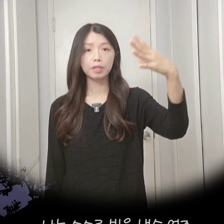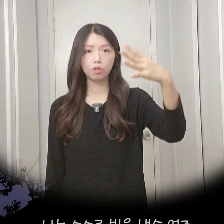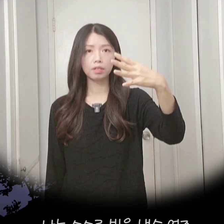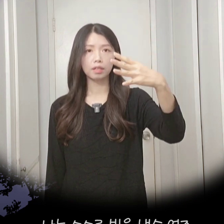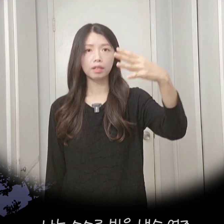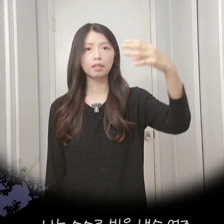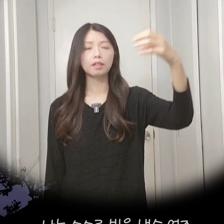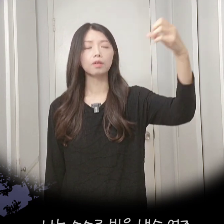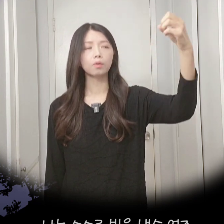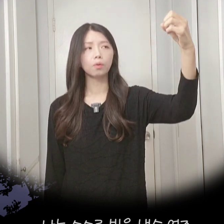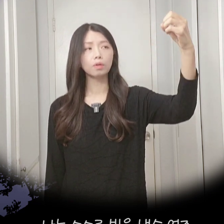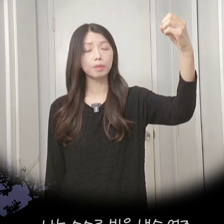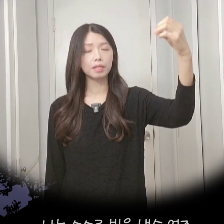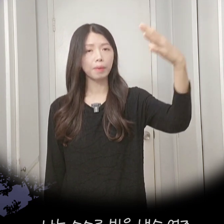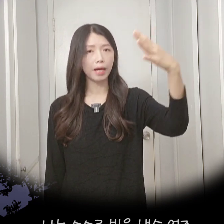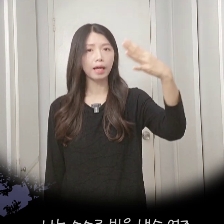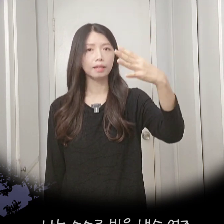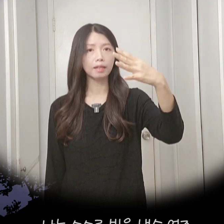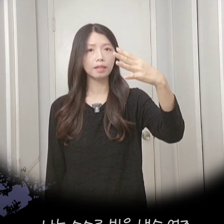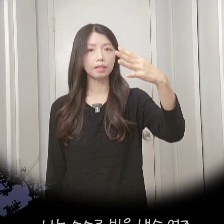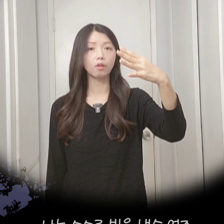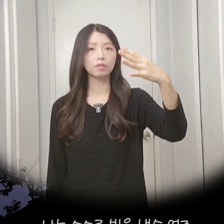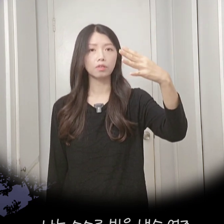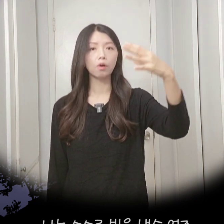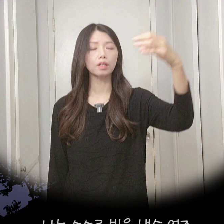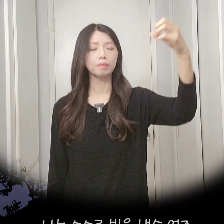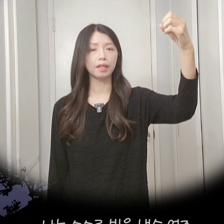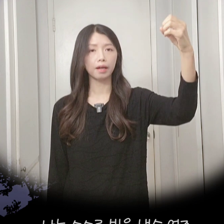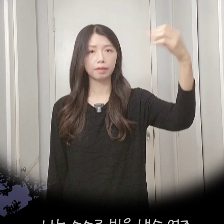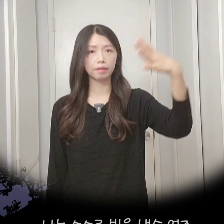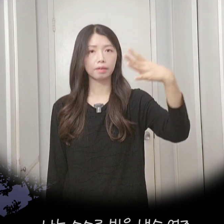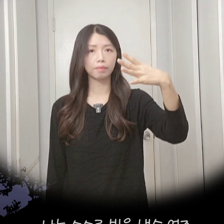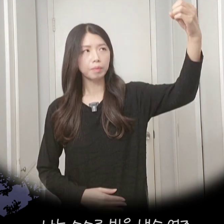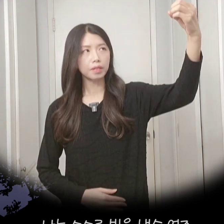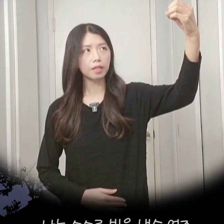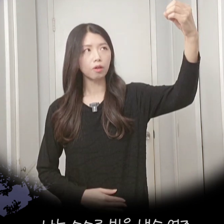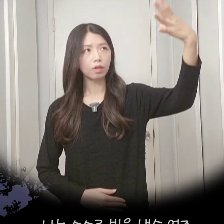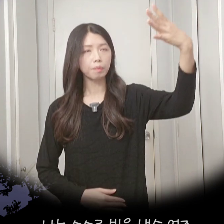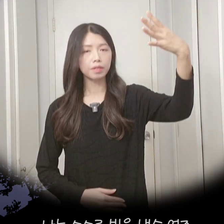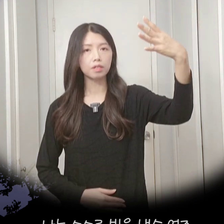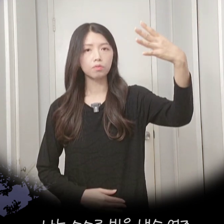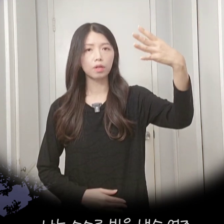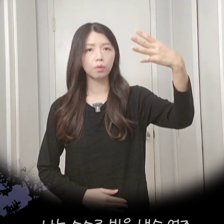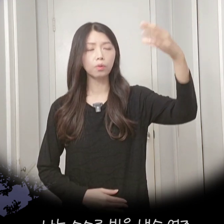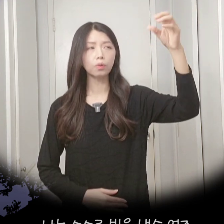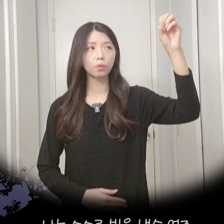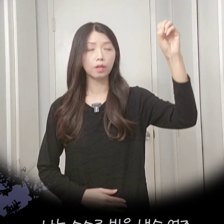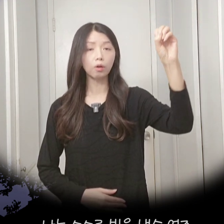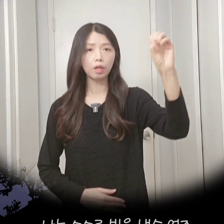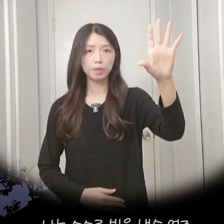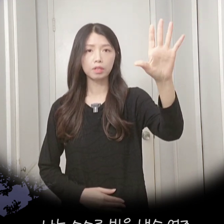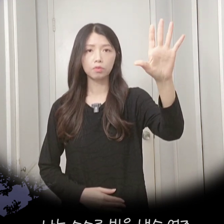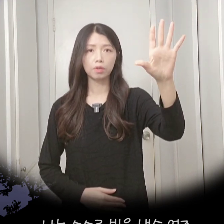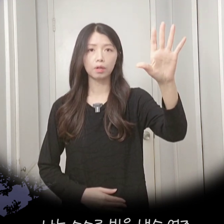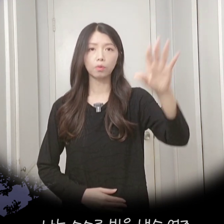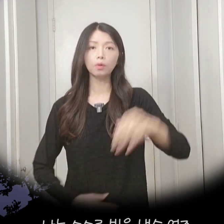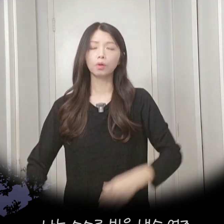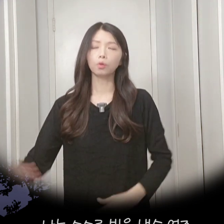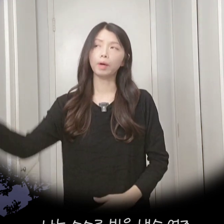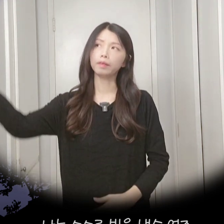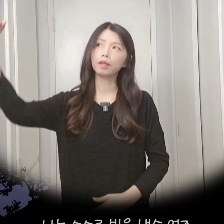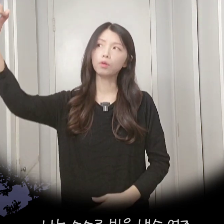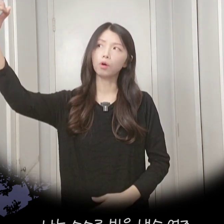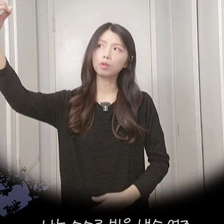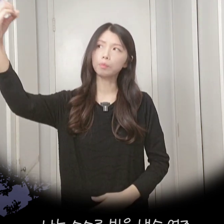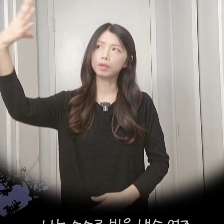빛이 비춰지는 혹은 빛을 발하는 그런 뜻의 수어가 됩니다. 빛이 이렇게 비칠 수도 있고 또 이렇게 비칠 수도 있고